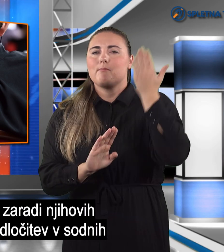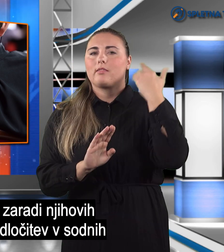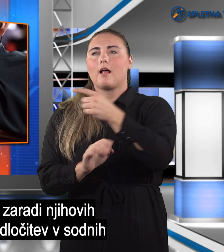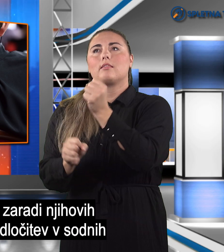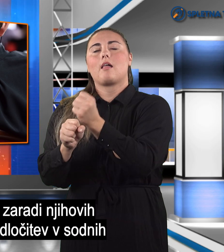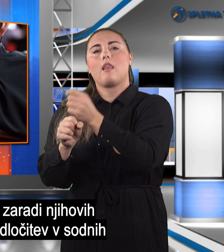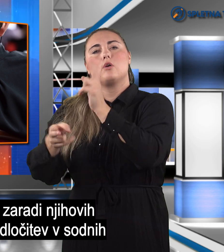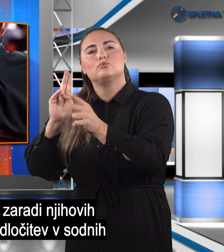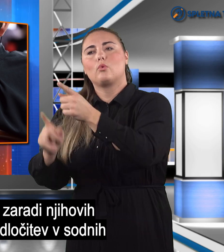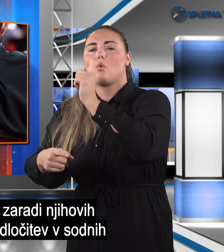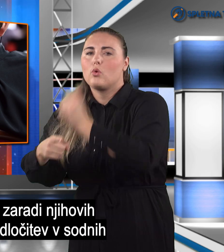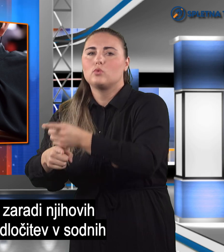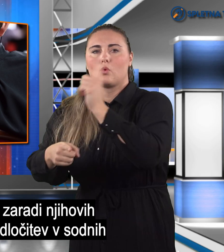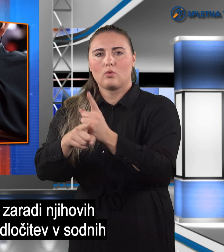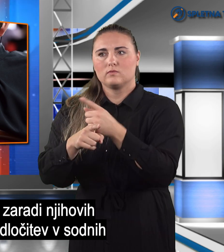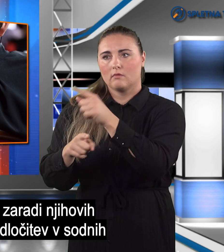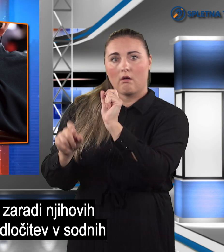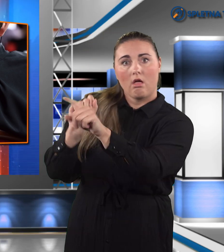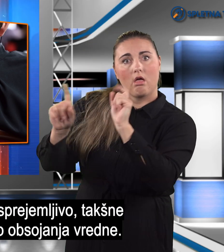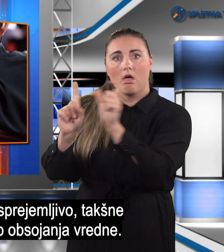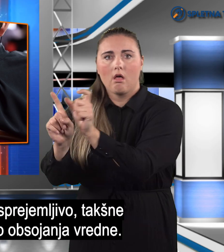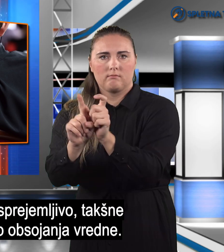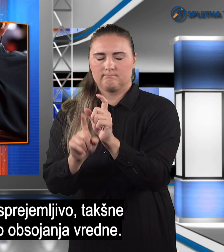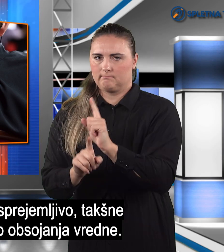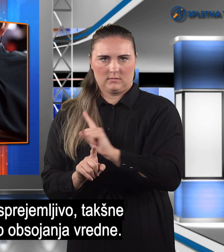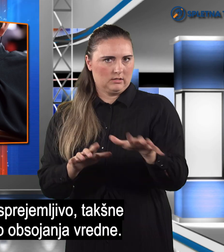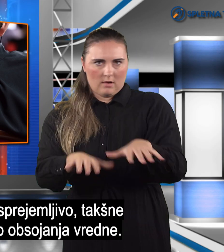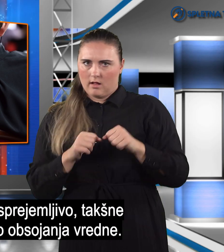postopkih nesprejemljivo, takšne grožnje pa so obsojanja vredne.